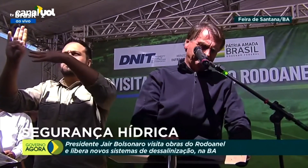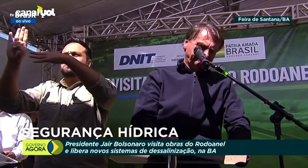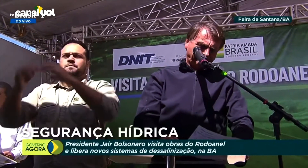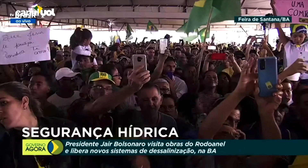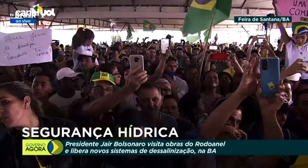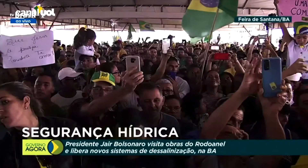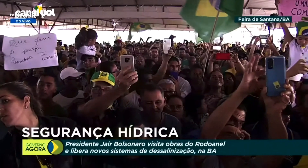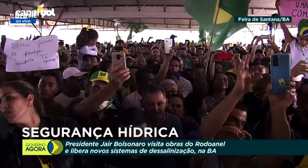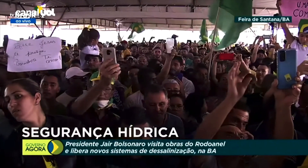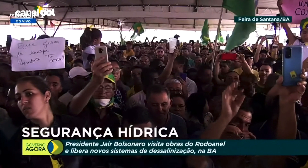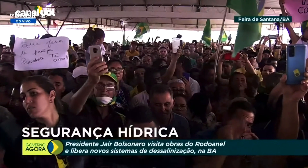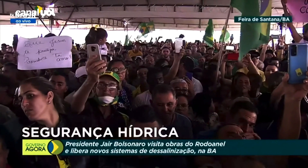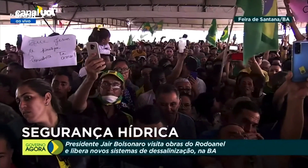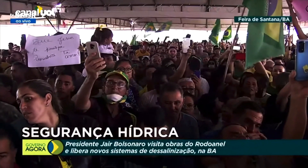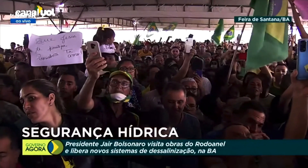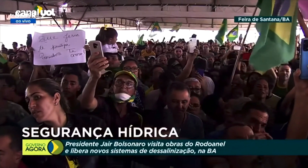merece.